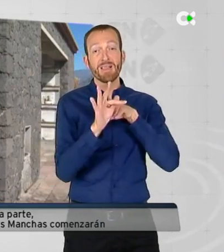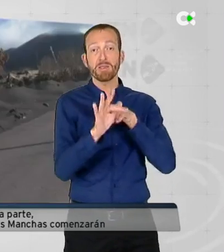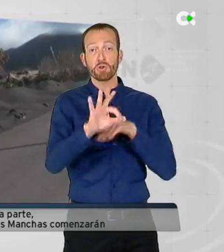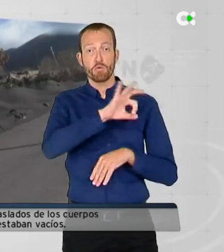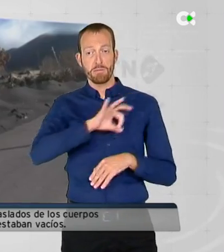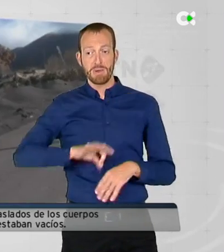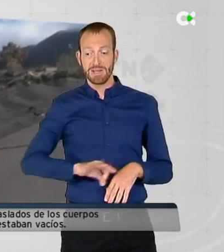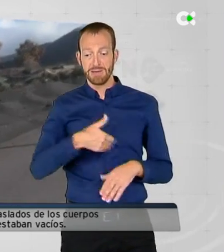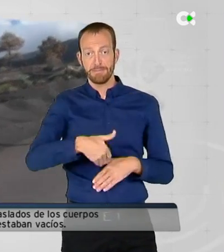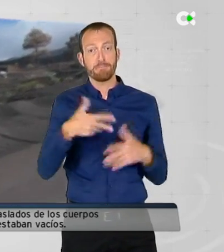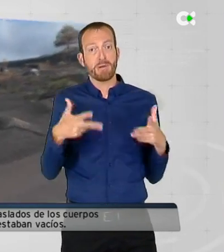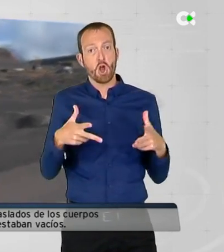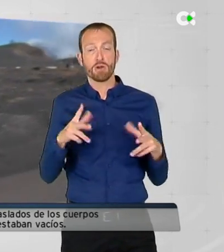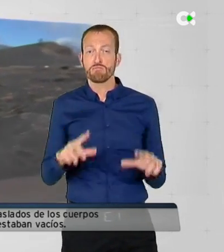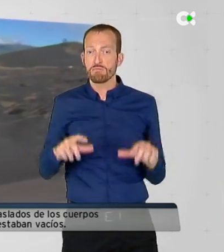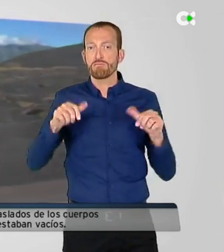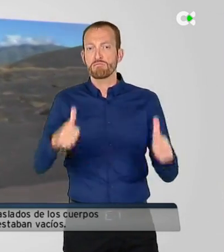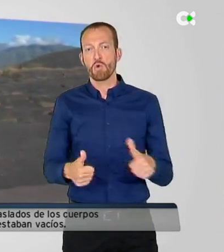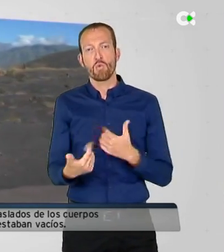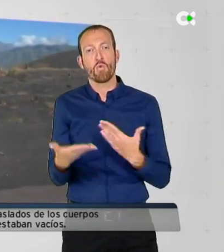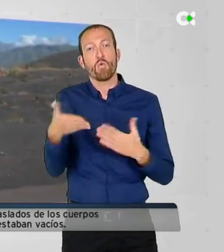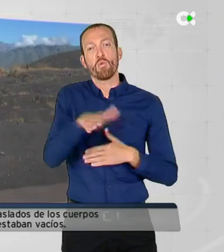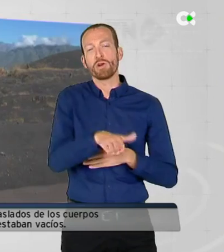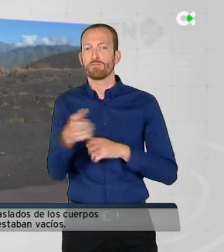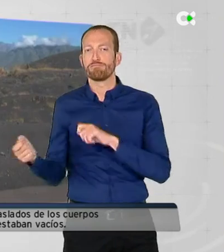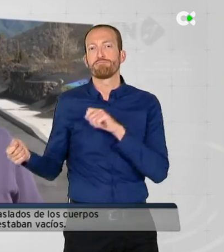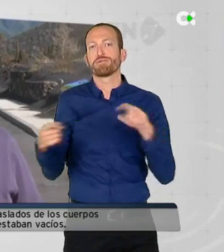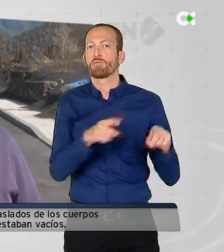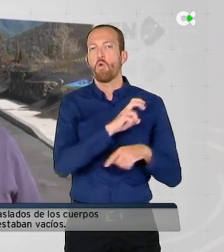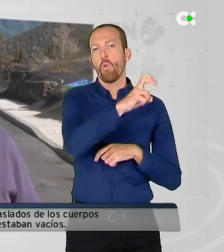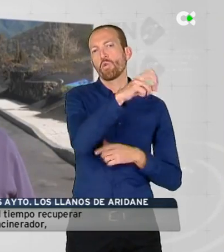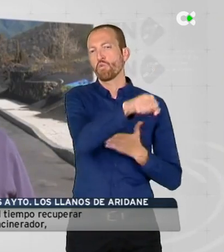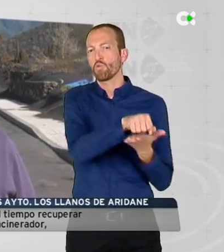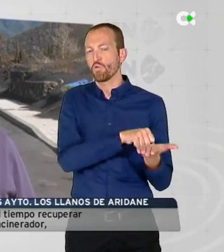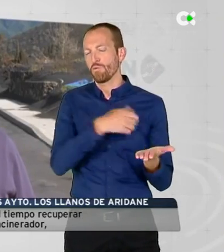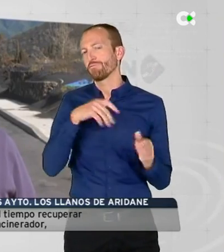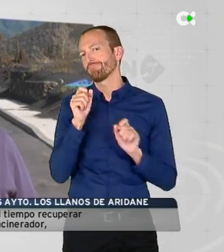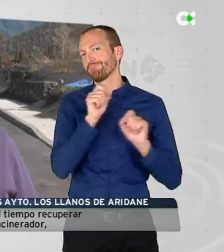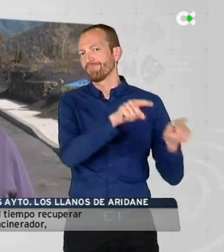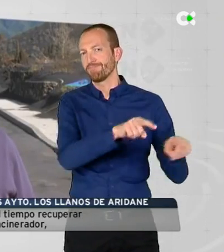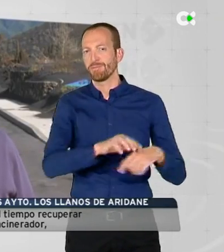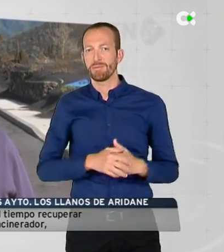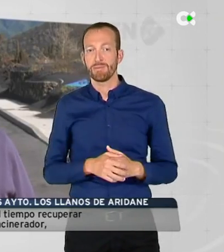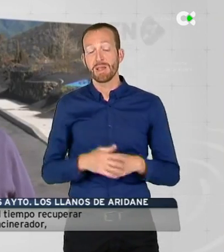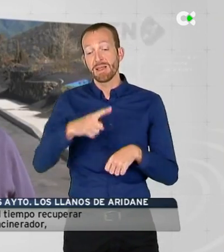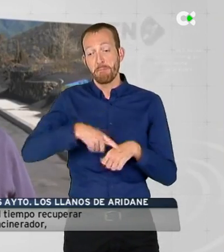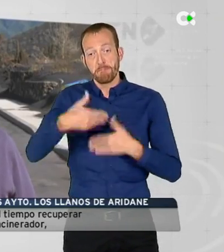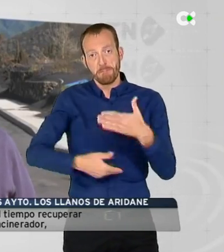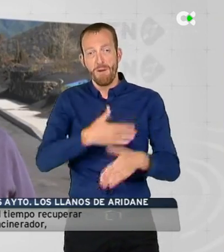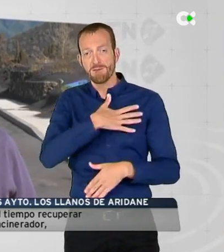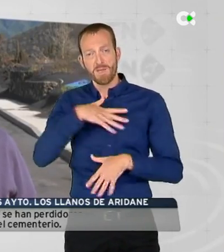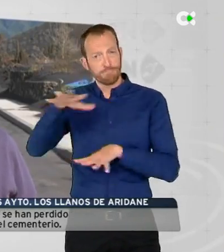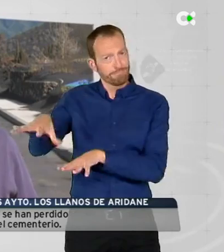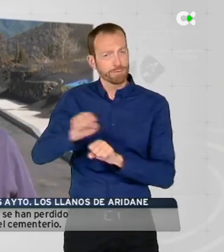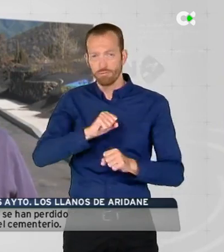Manchas comenzarán este miércoles los traslados de los cuerpos a nichos que estaban vacíos. Esperamos con el tiempo recuperar todo por el